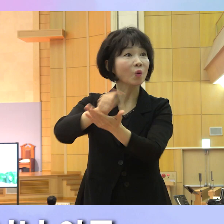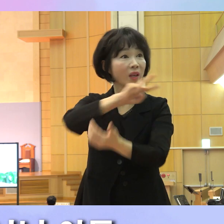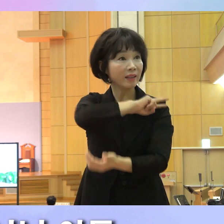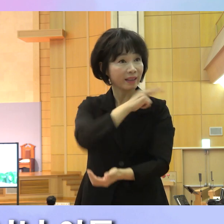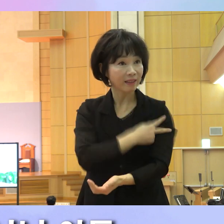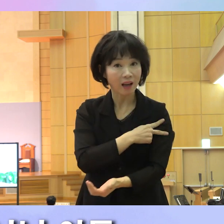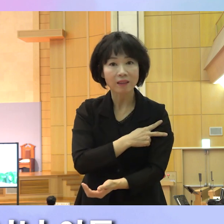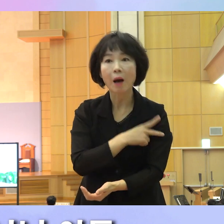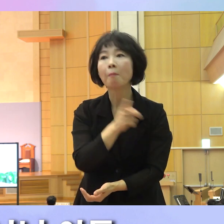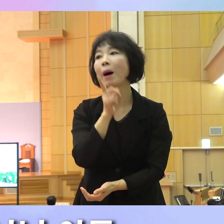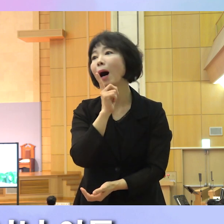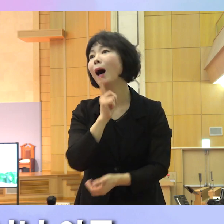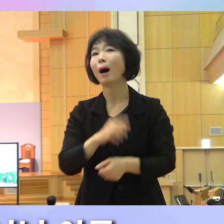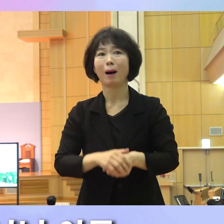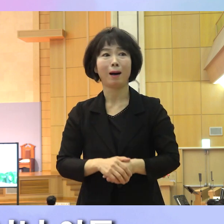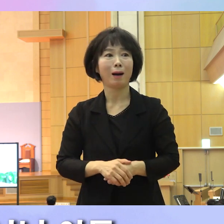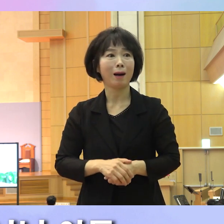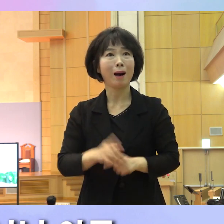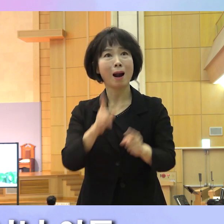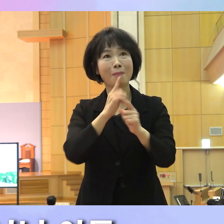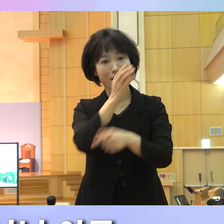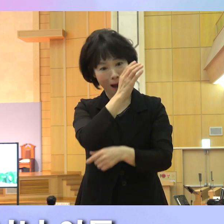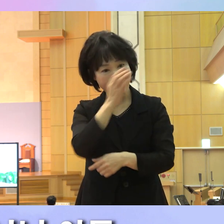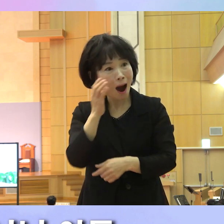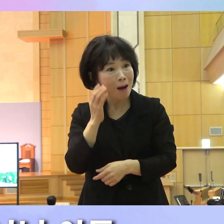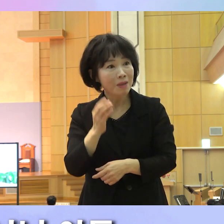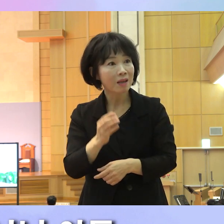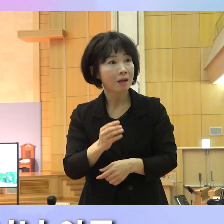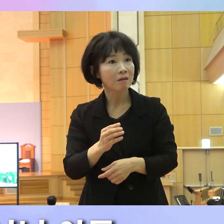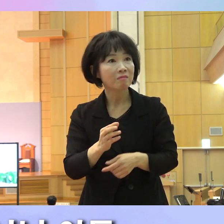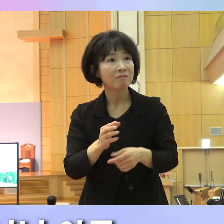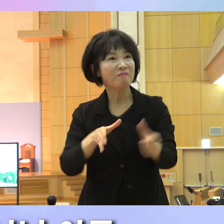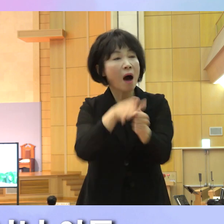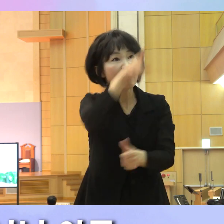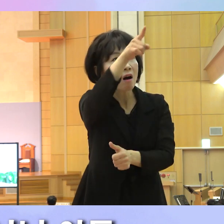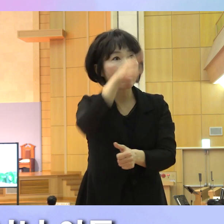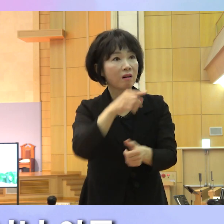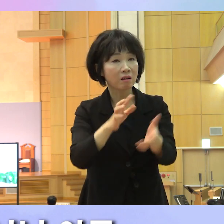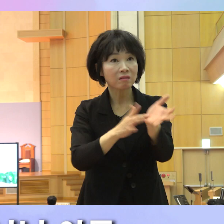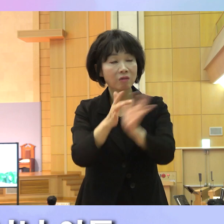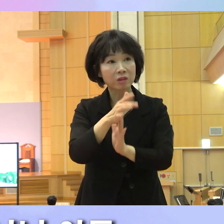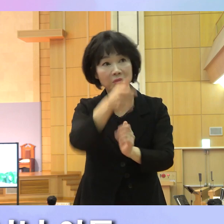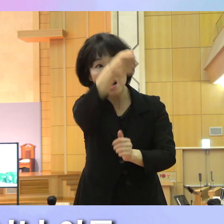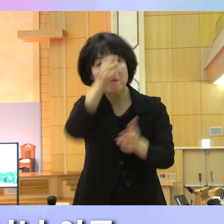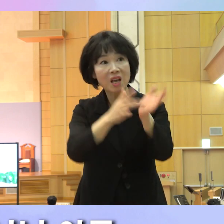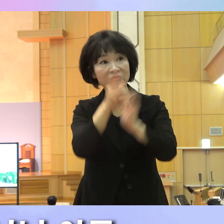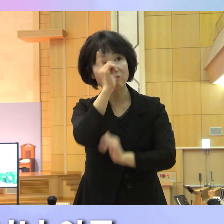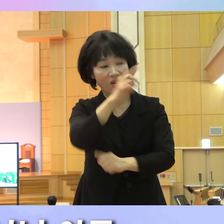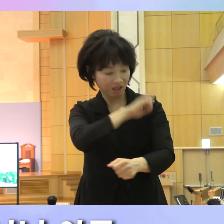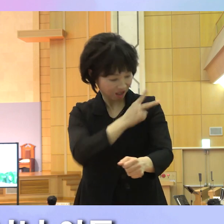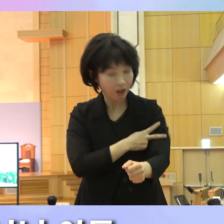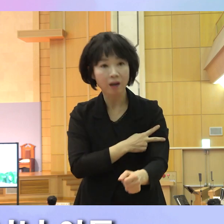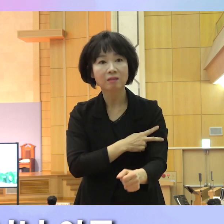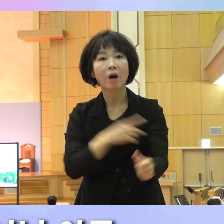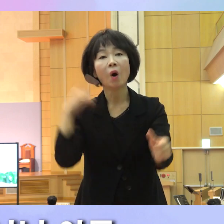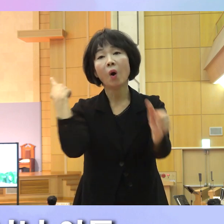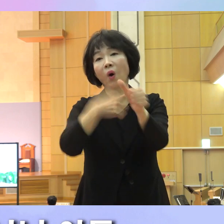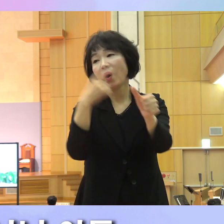예수를, 나사렛이라는 말은 예수를 말하는 거거든. 나사렛 이단, 예수님을 이단이라고 바리새파